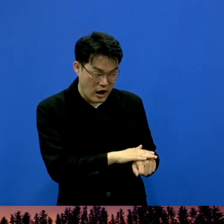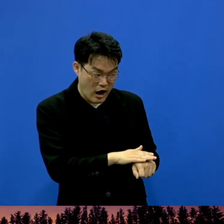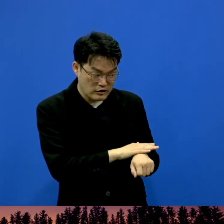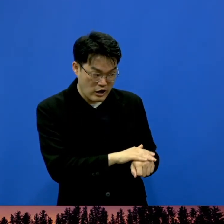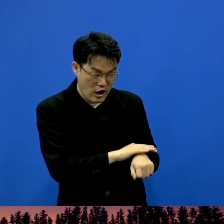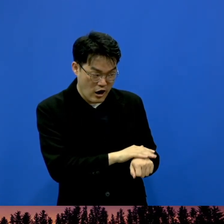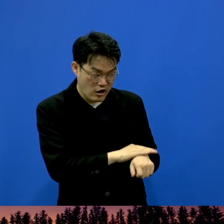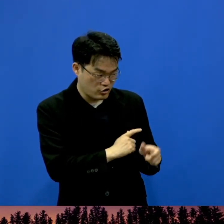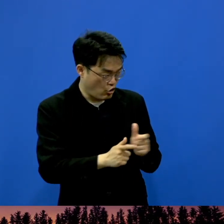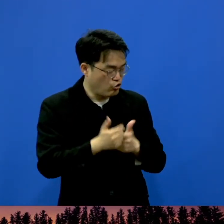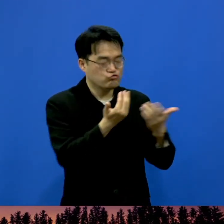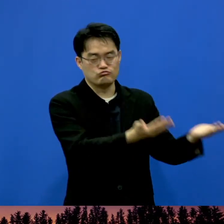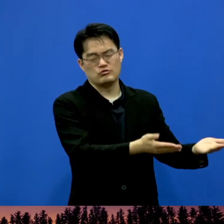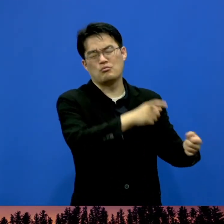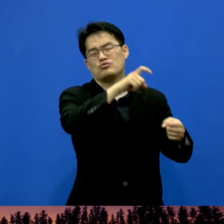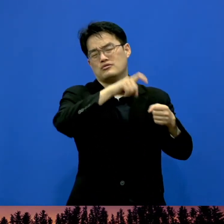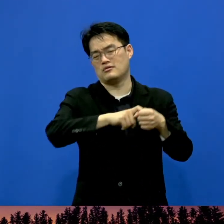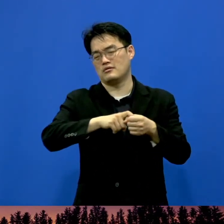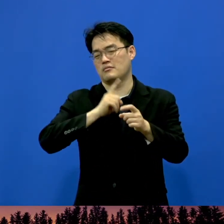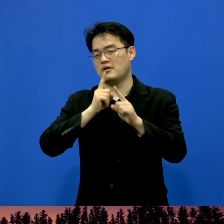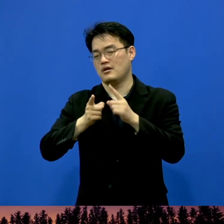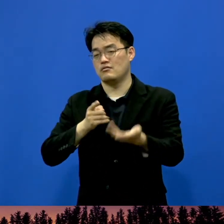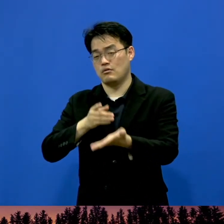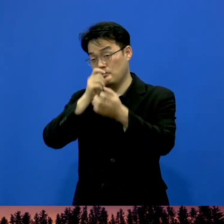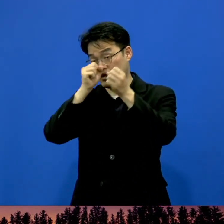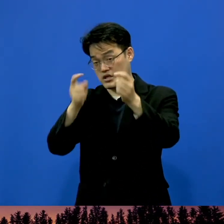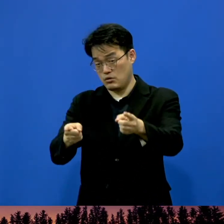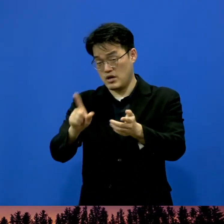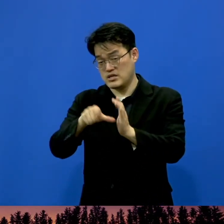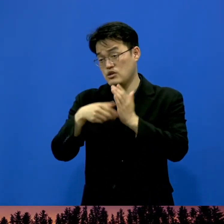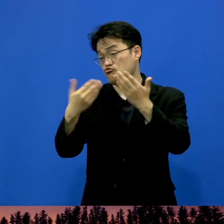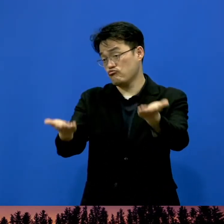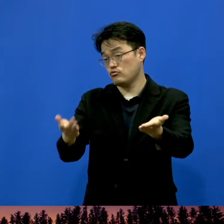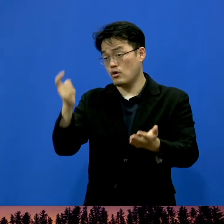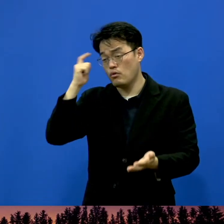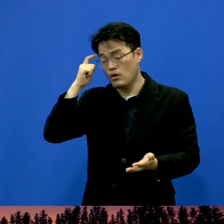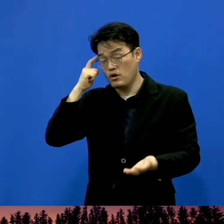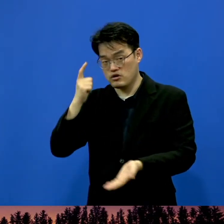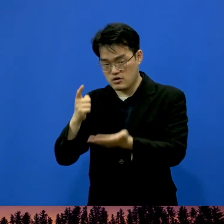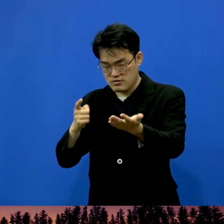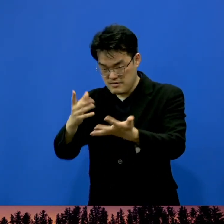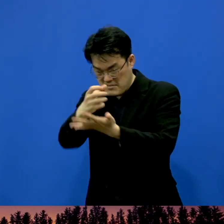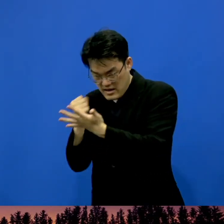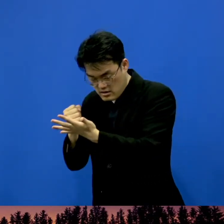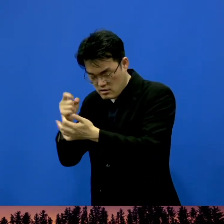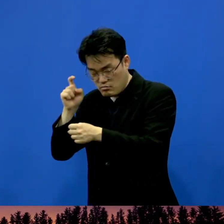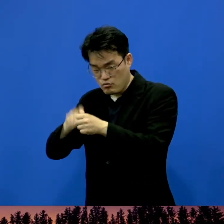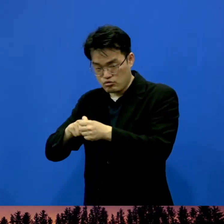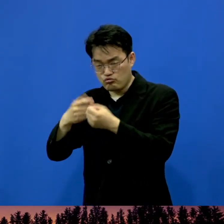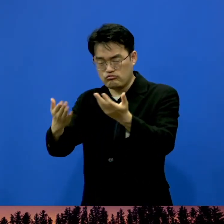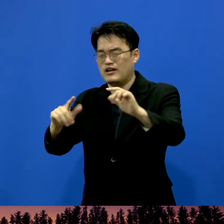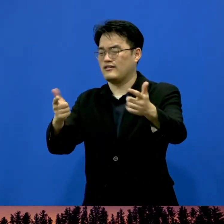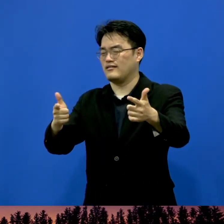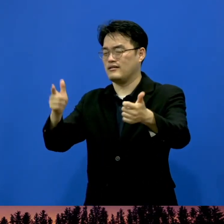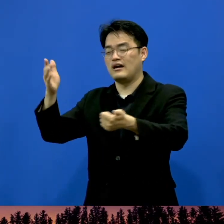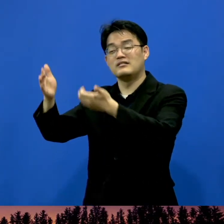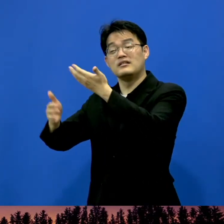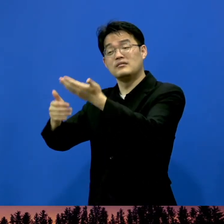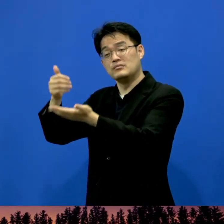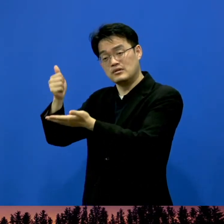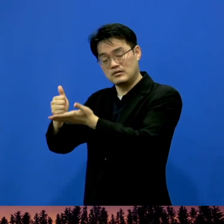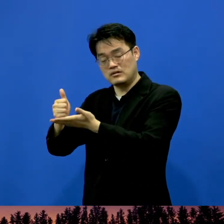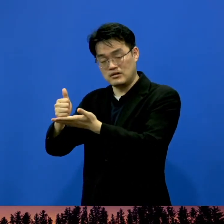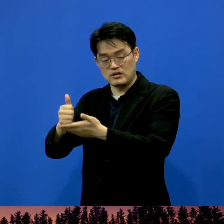거죠. 여러분, 기회를 주시는 이유는 우리의 삶을 침해하시는 분이 아니고, 하나님은 이 한 달란트 받은